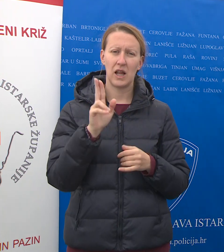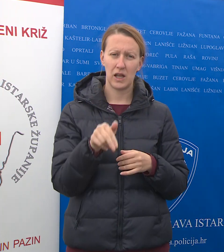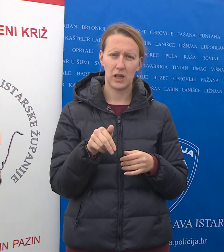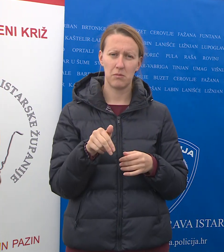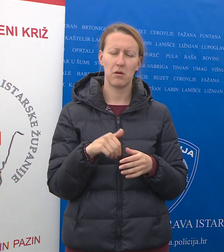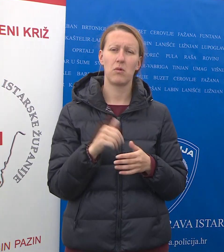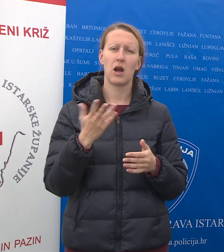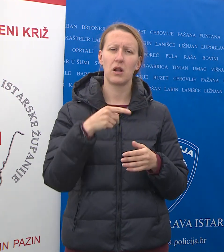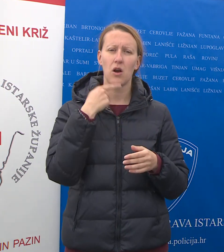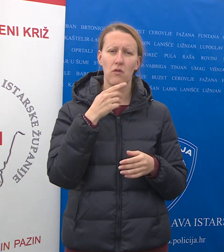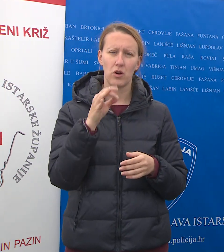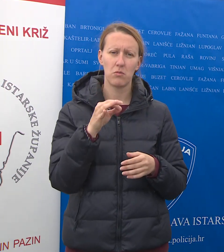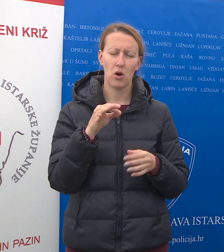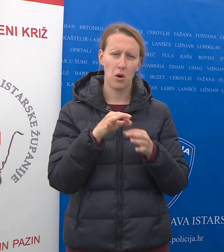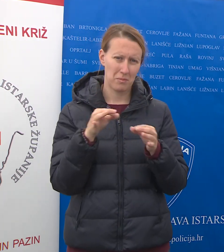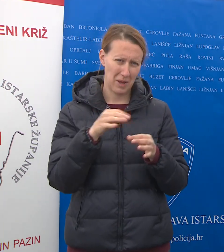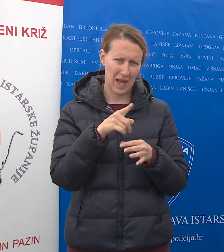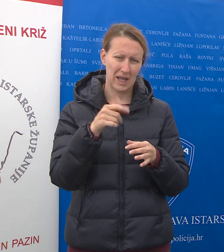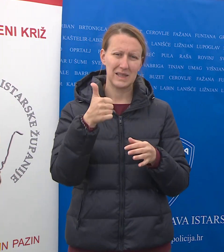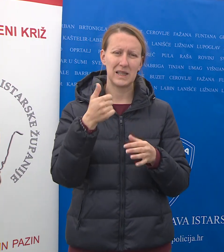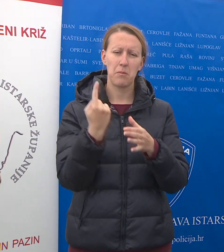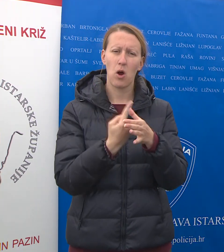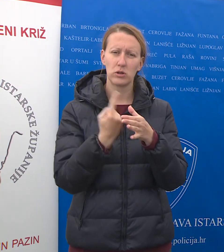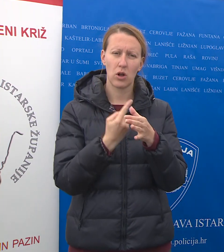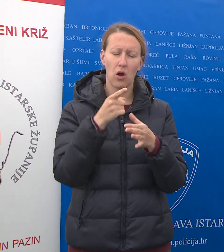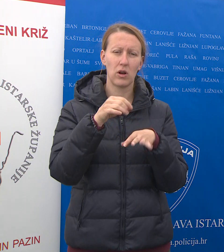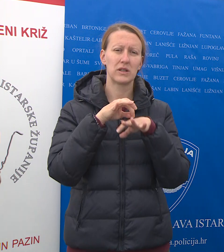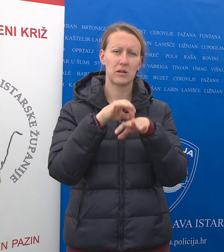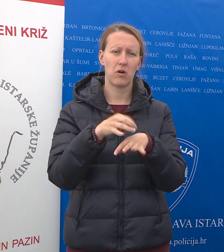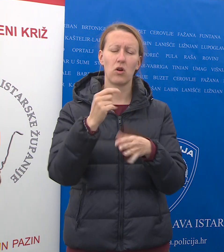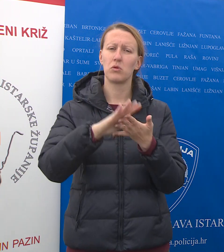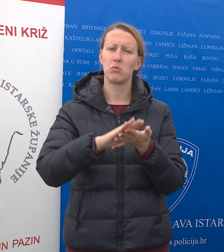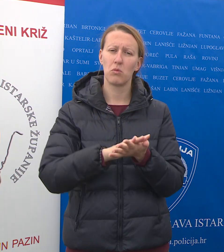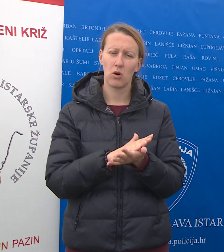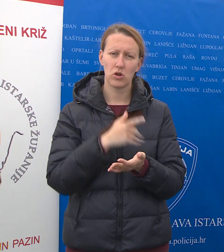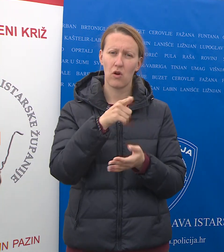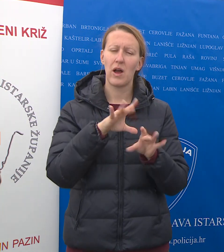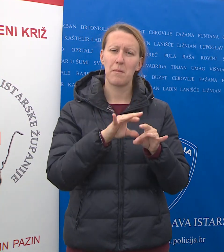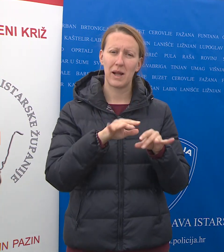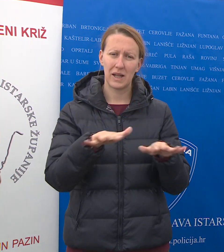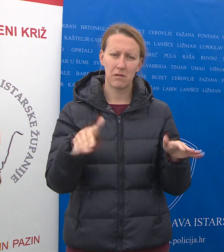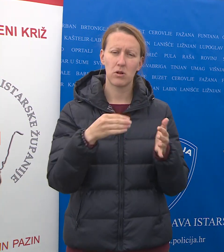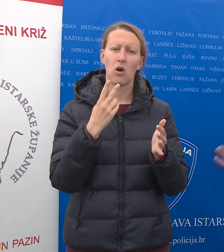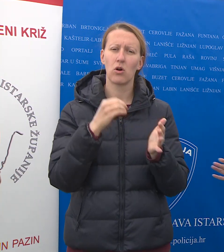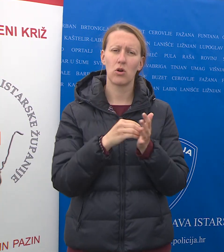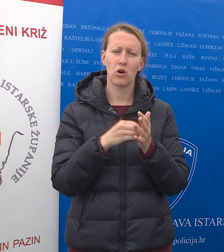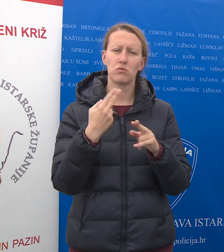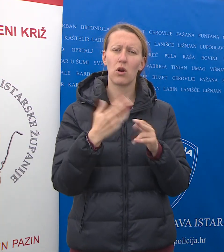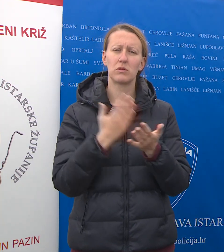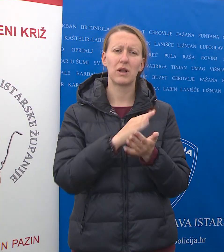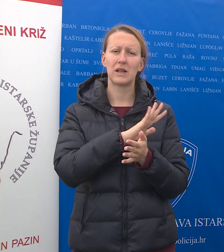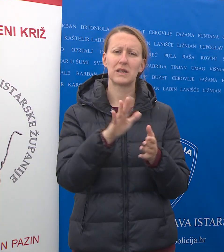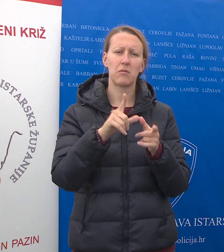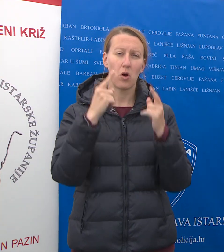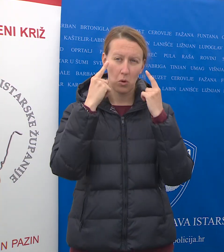imamo. Kada govorimo o mjeri samoizolacije, ona se provodi od početka ove pandemije, dok je još bolest bila